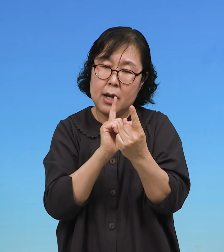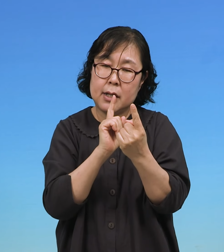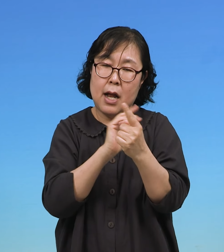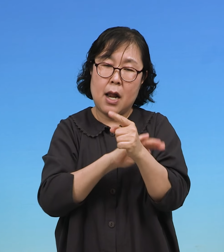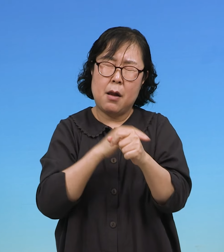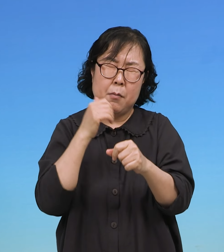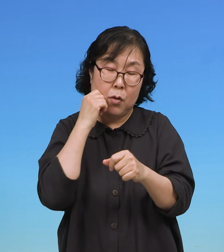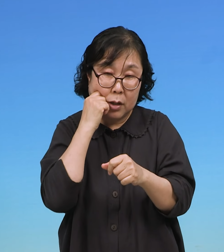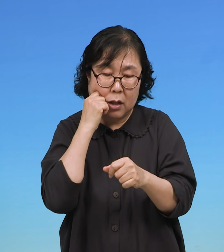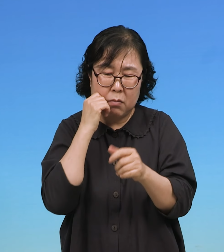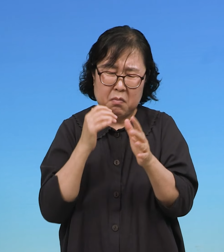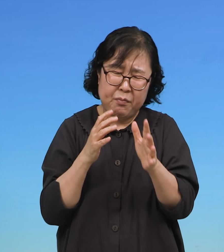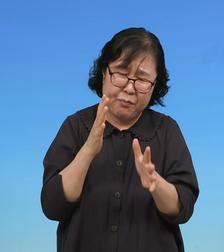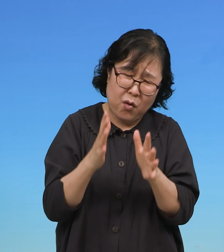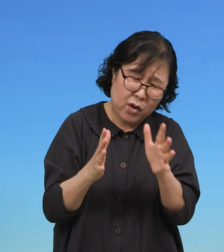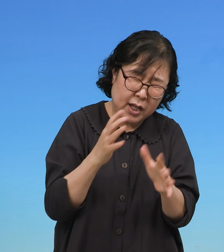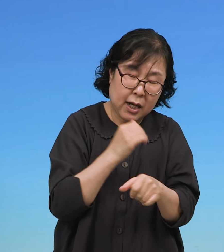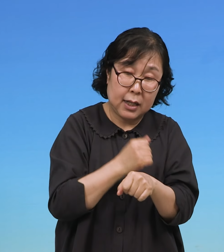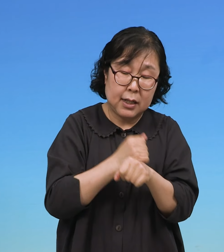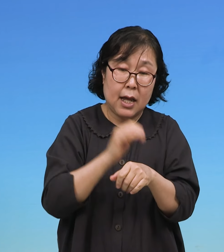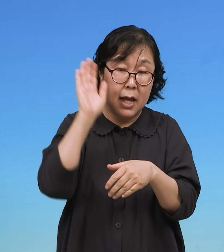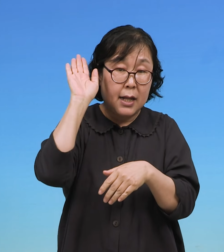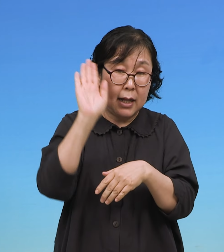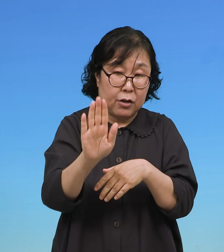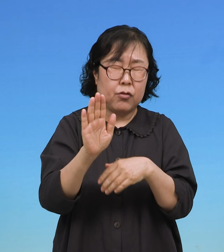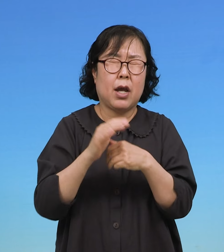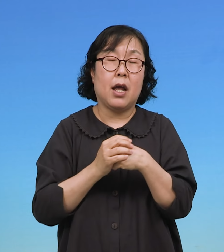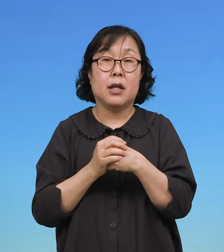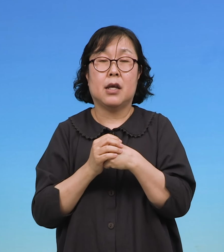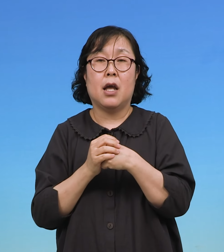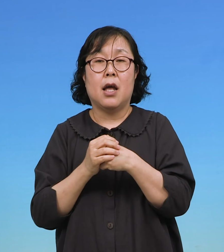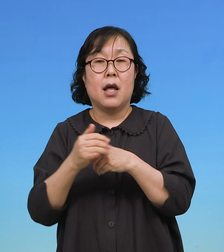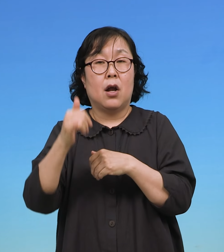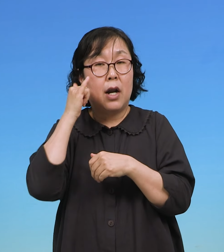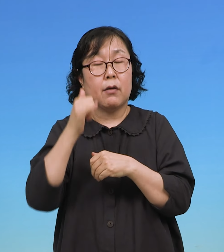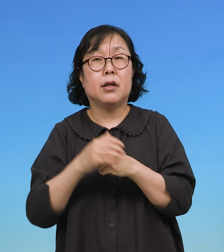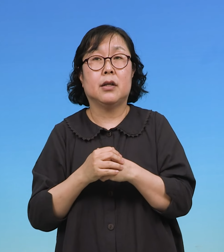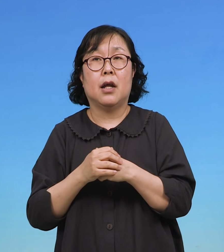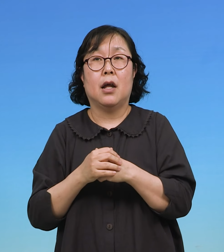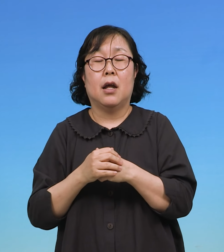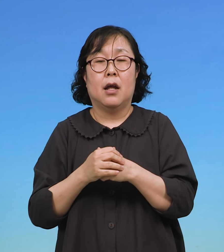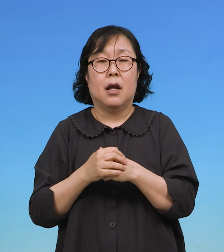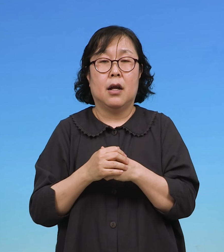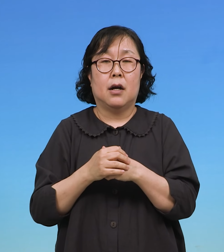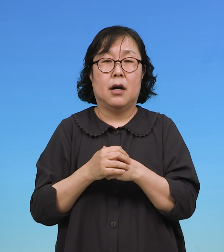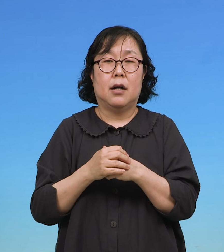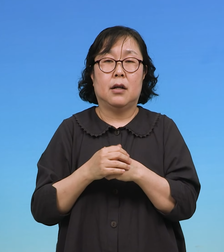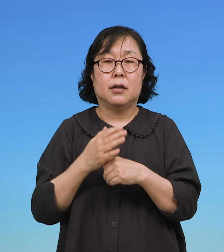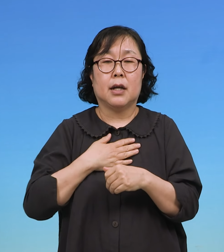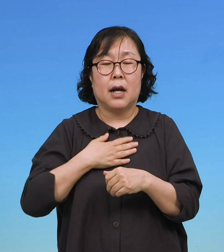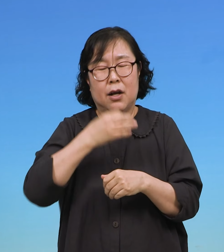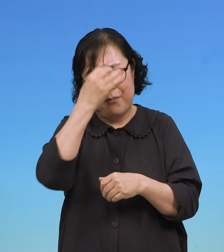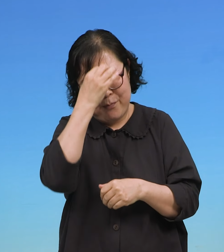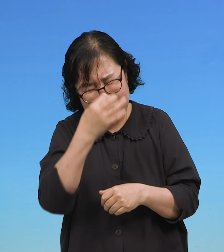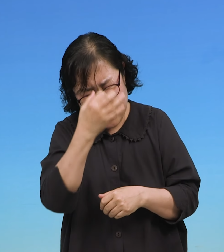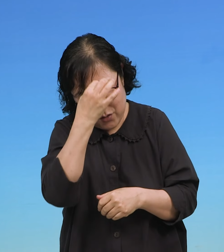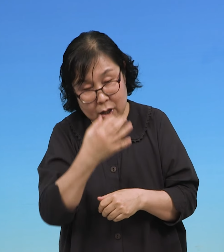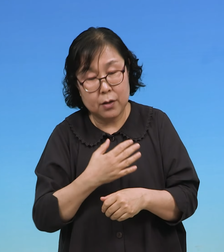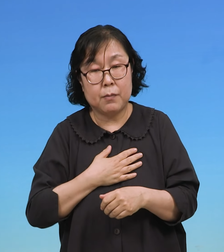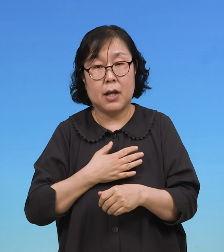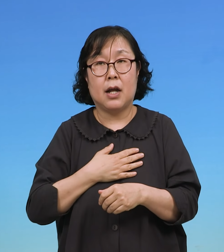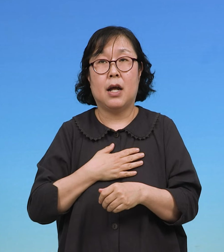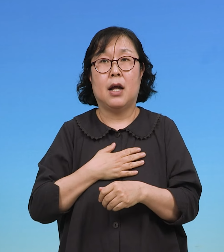그렇게 어색해 하셔서 나중에 이분이 연락이 다시 왔어요. 목사님 그때 제가 그렇게 해서 당황하셨죠. 죄송했습니다.